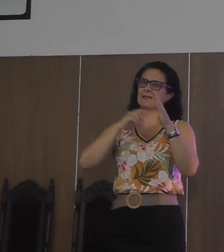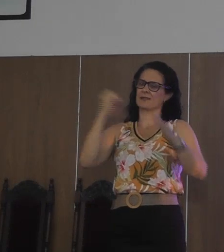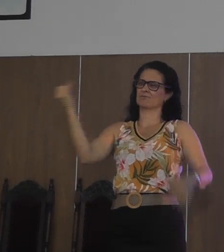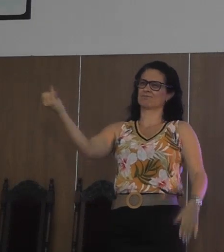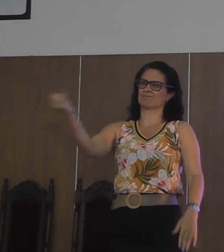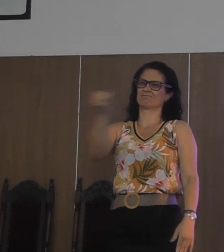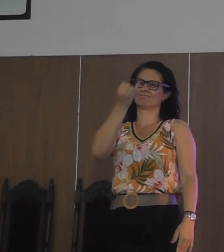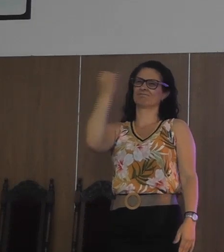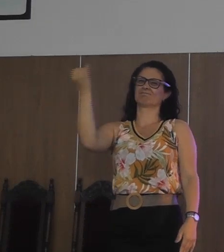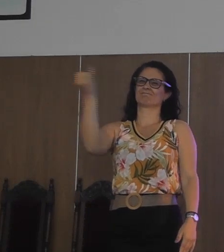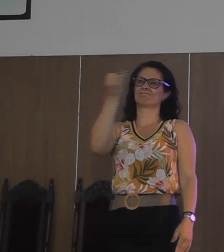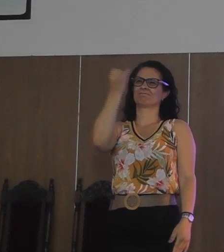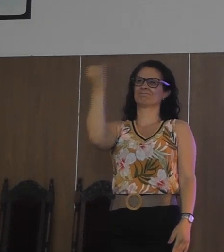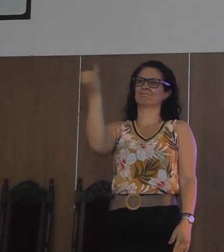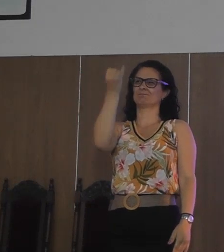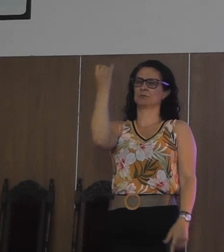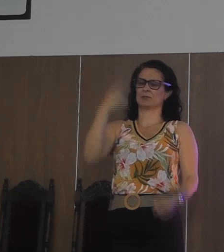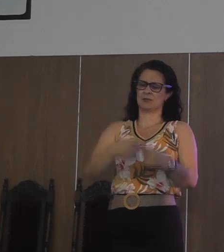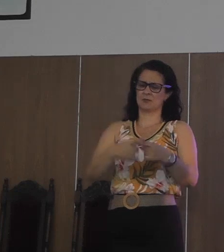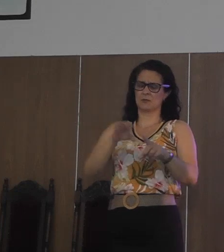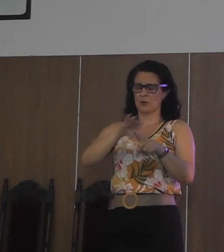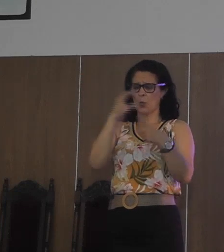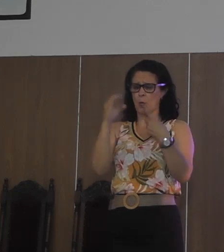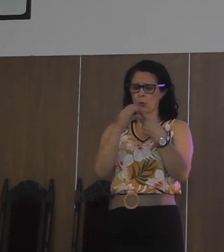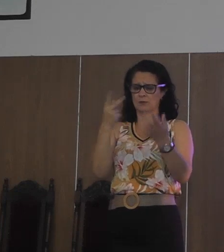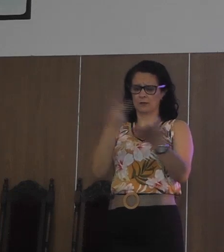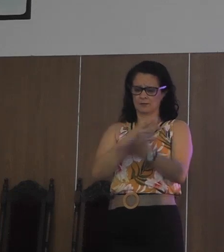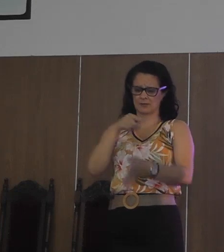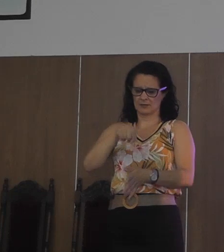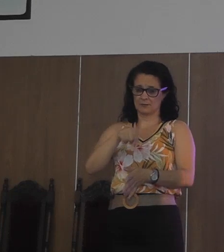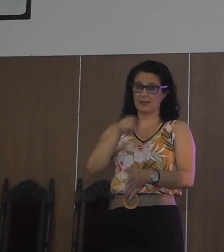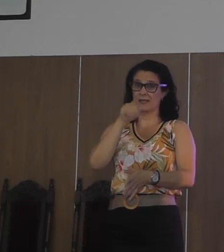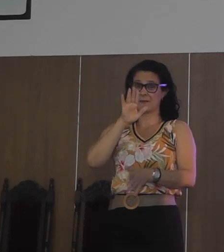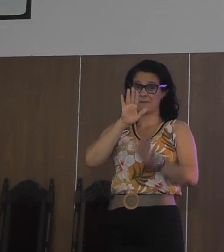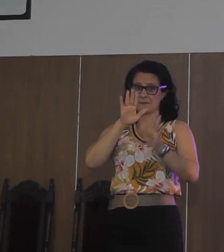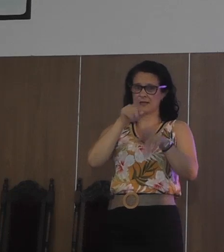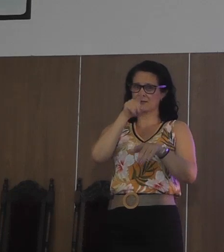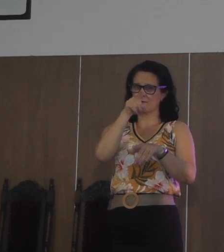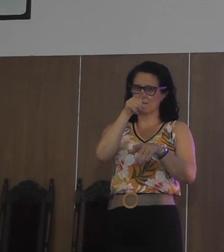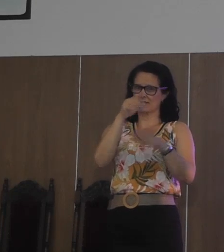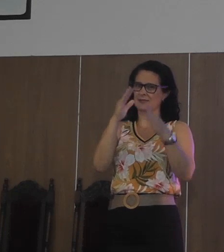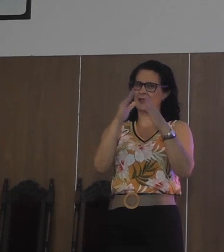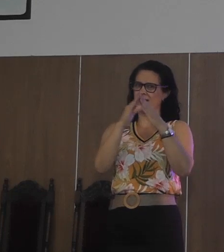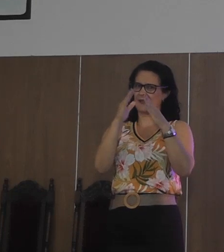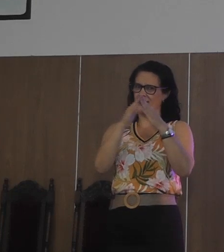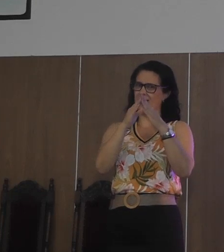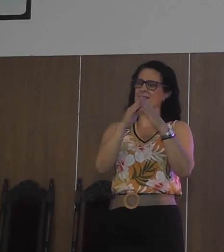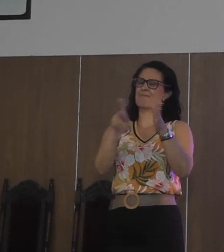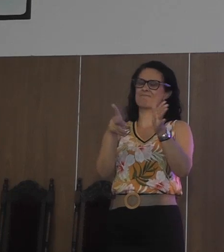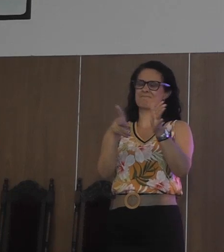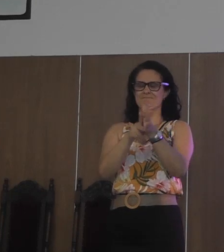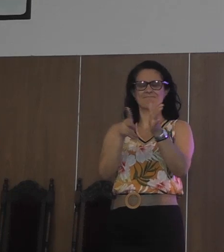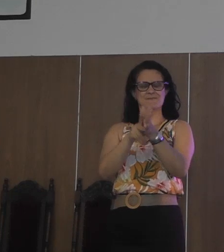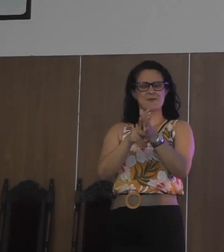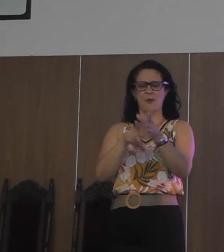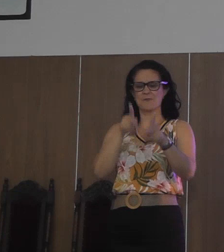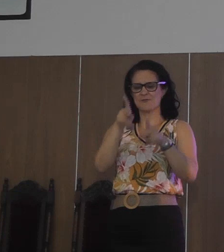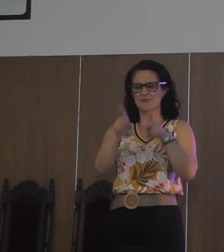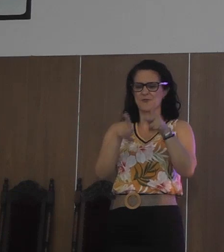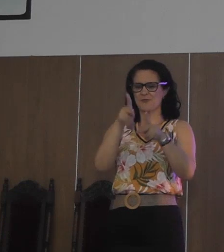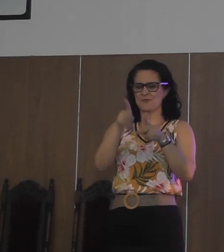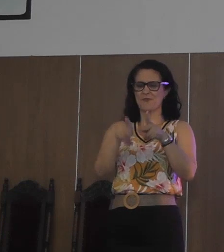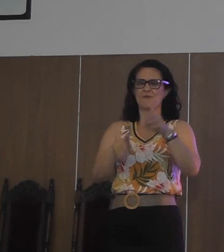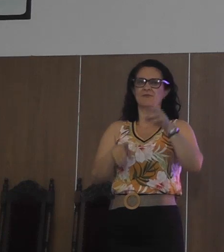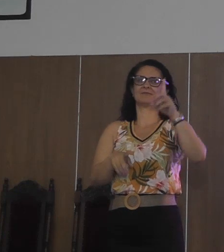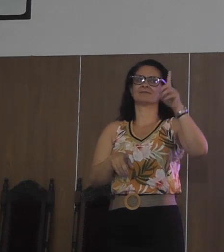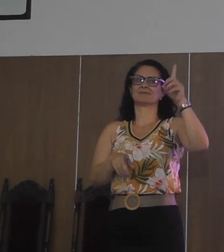continuidade do que está sendo desenvolvido aqui dentro. Você faz parte desse corpo e não é a sua ausência física